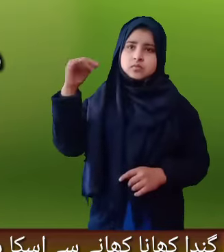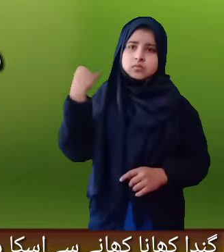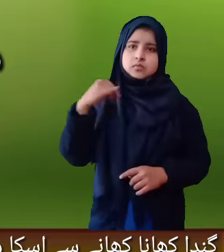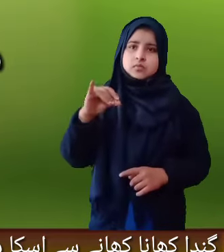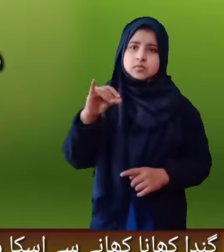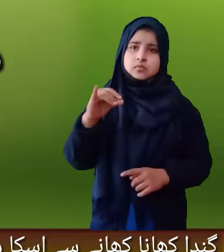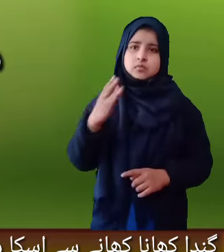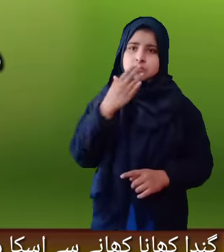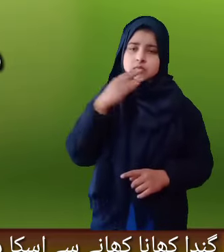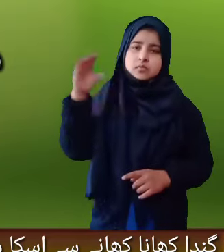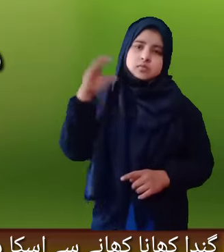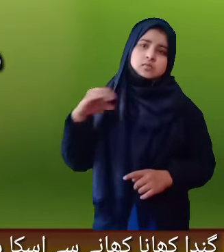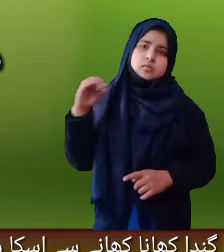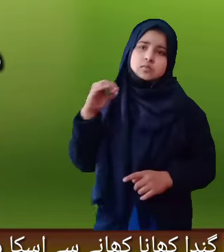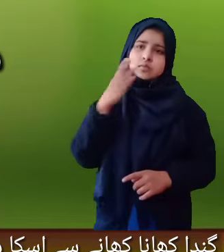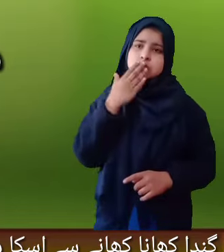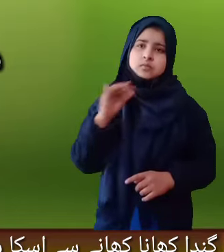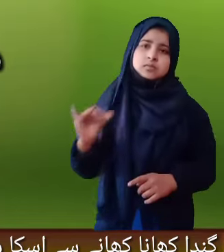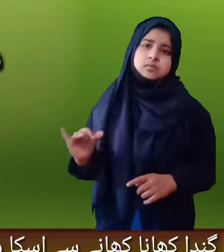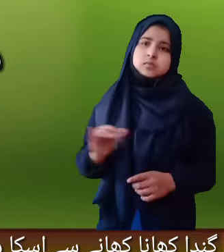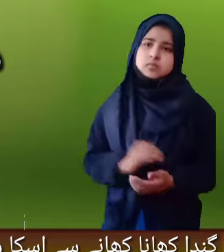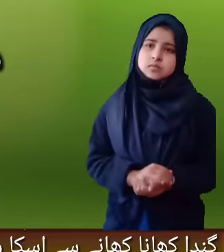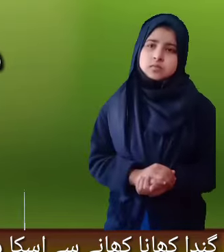खराब हो गया है।